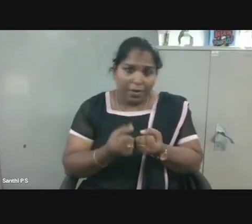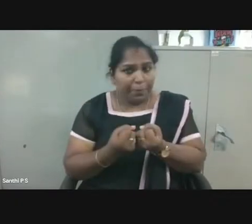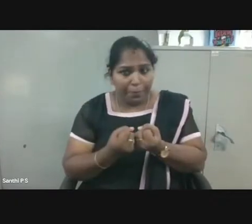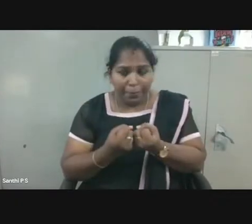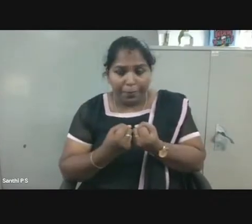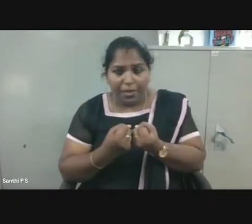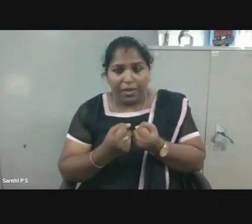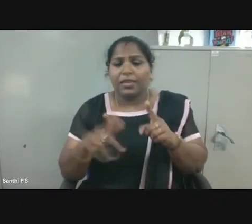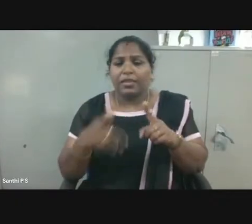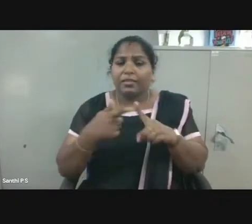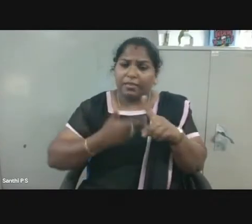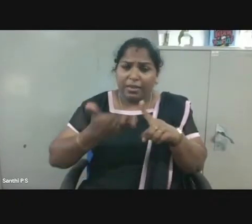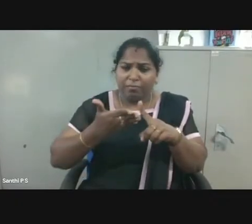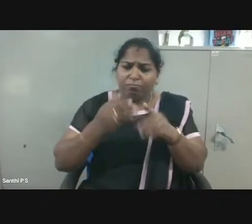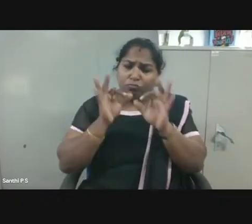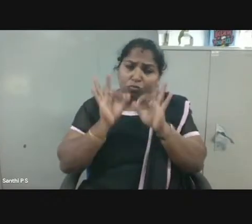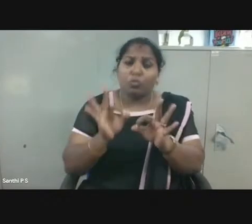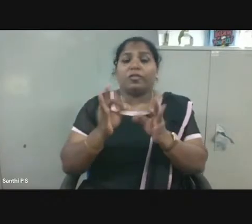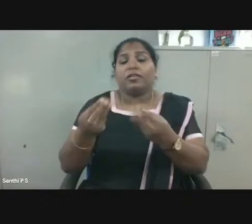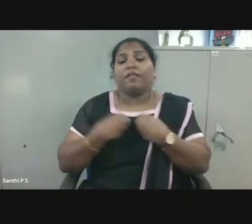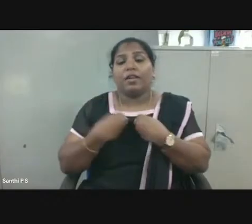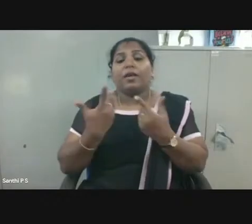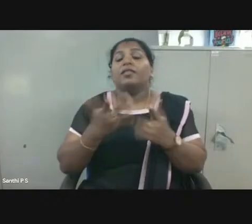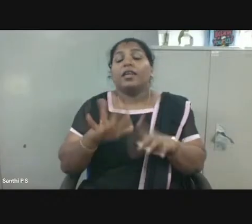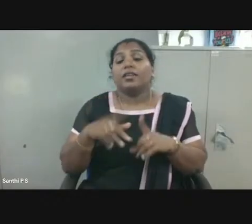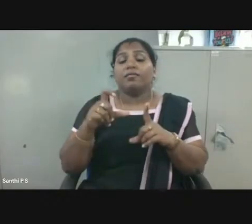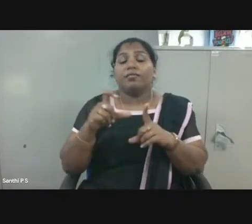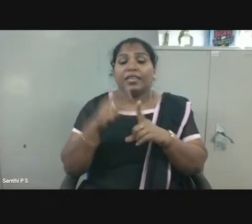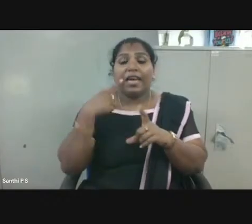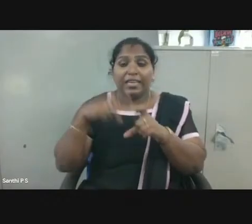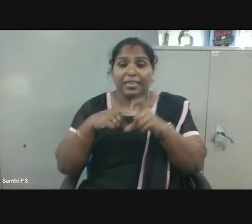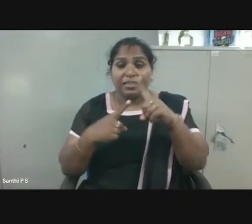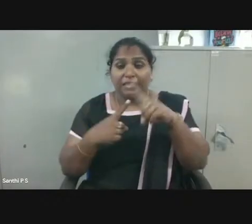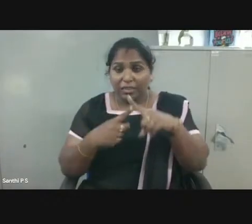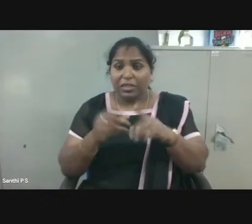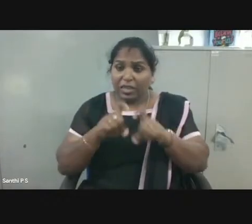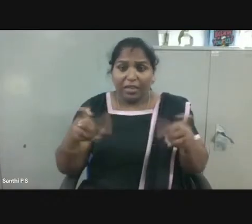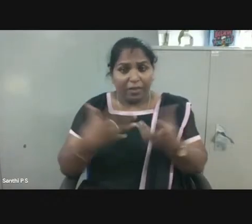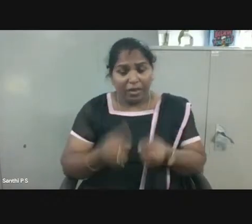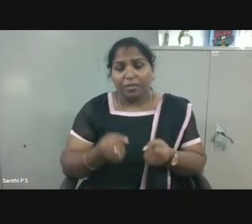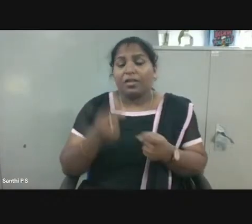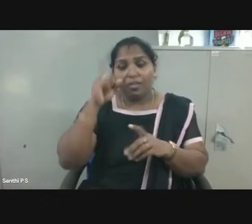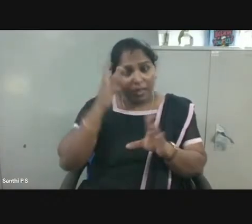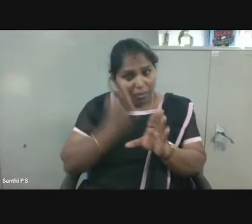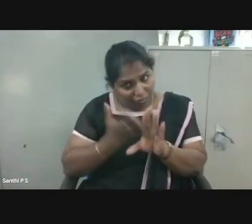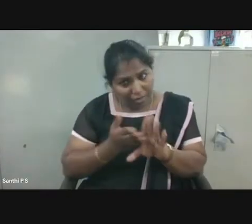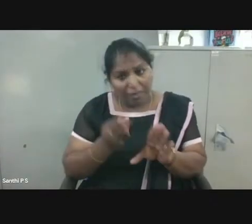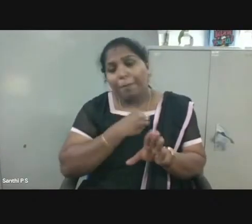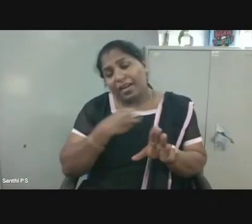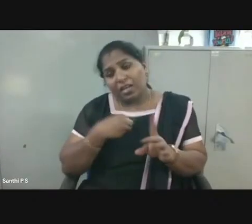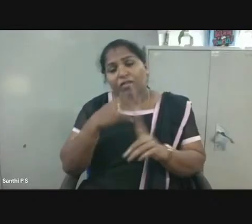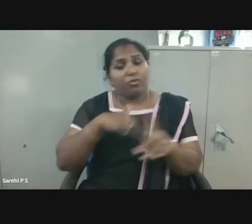ട്രെയിൻഡ് ആയിട്ടുള്ള തെറാപ്പിസ്റ്റുകളെ വേണം. ഡയറ്റീഷ്യന്മാരെ വേണം. സൈക്കോളജിസ്റ്റ് വേണം. ജനറ്റിക് കൗൺസിലർ വേണം, മെഡിക്കൽ സോഷ്യൽ